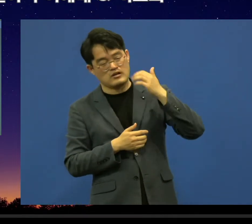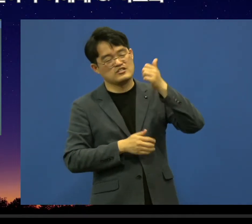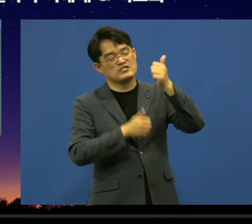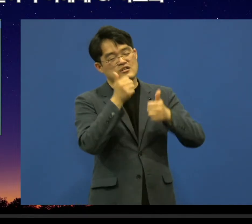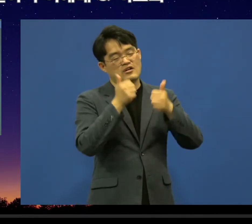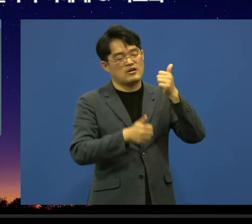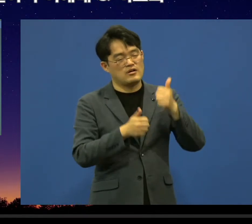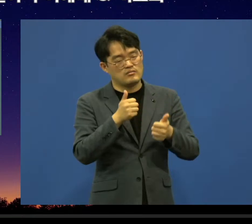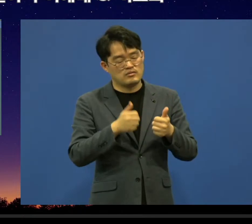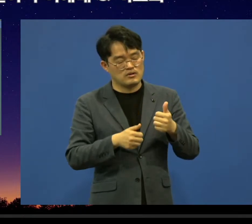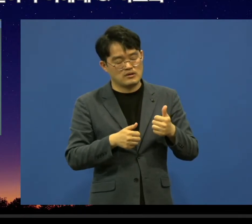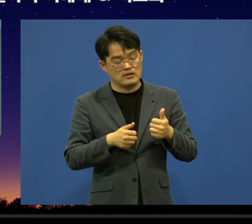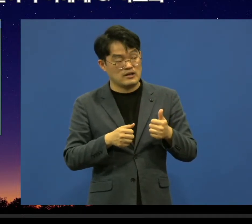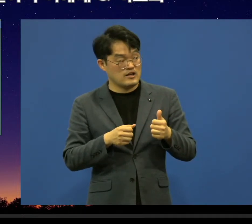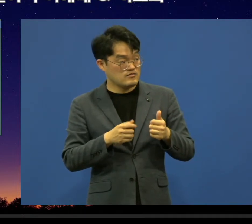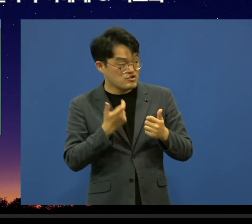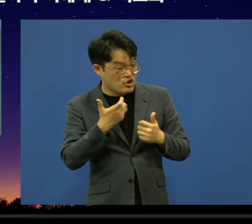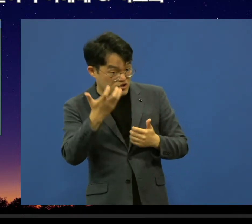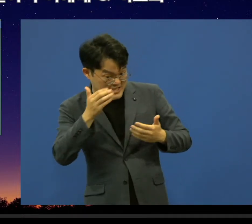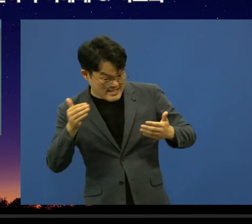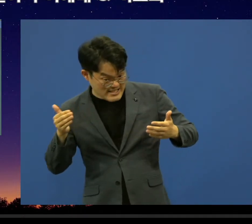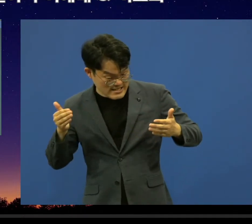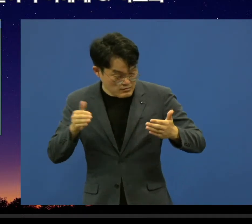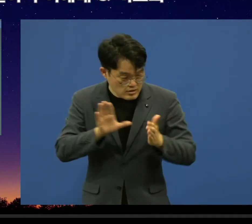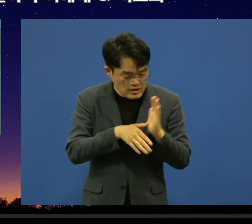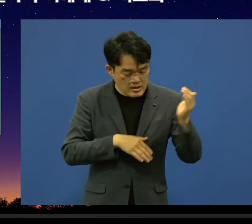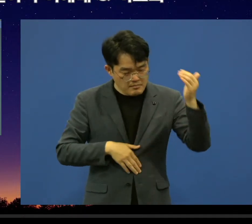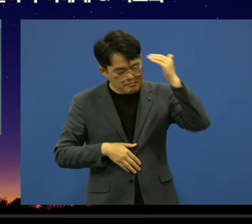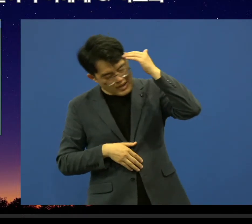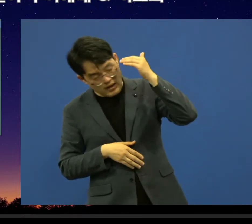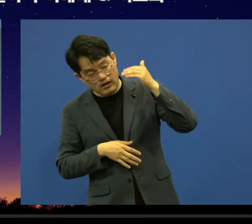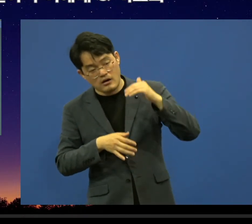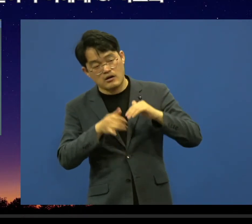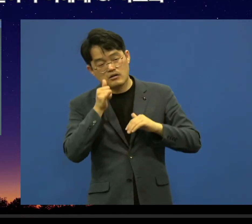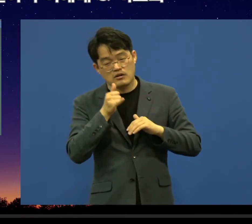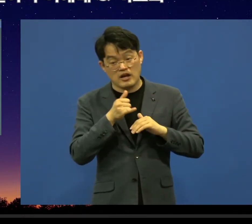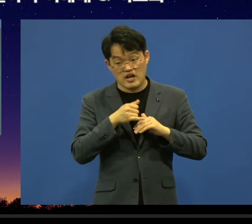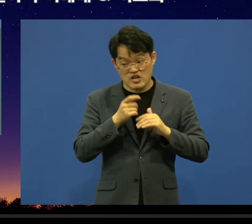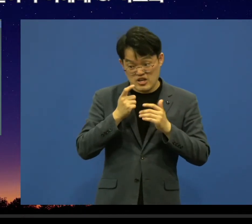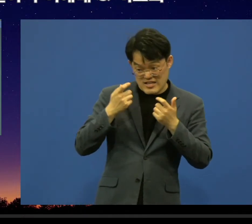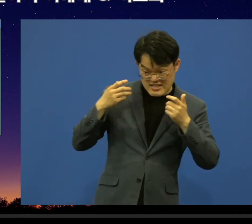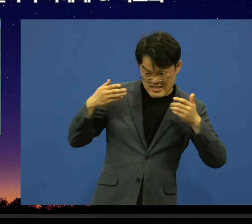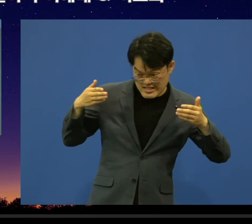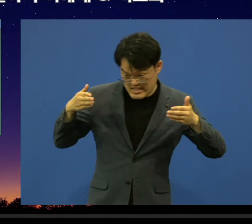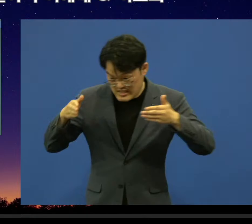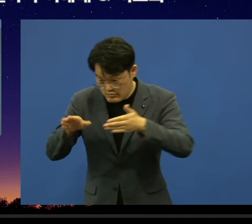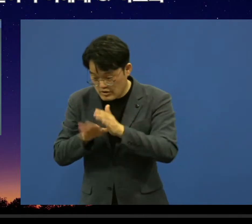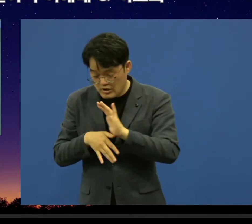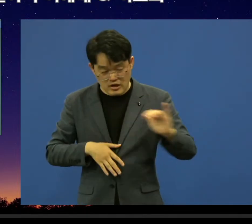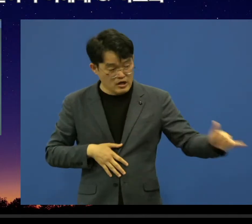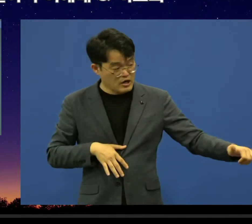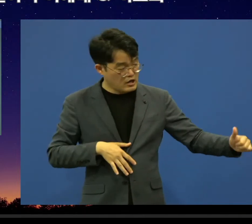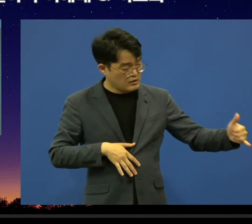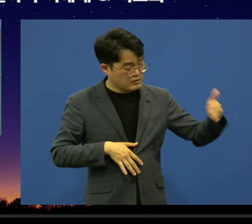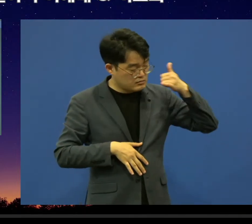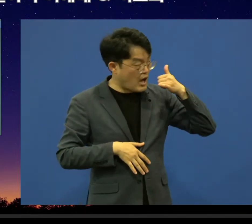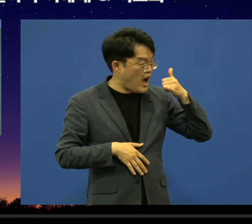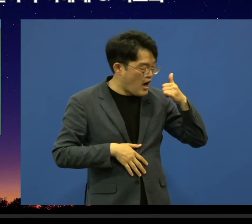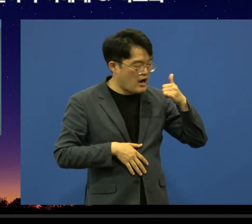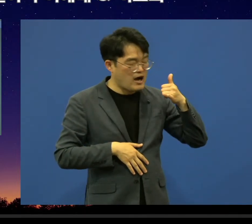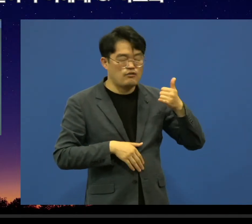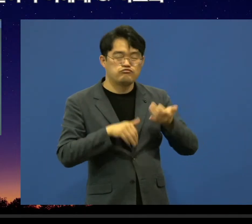영적 집중력을 다 가지려고 할 때 듣기 싫은 전화가 딱 와서 받으면 괜히 받았다 하는 전화가 와요.